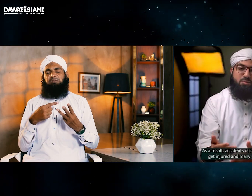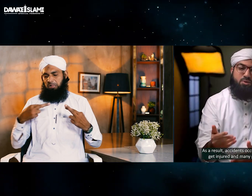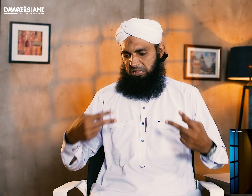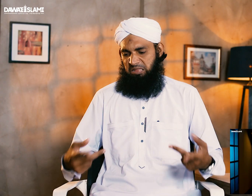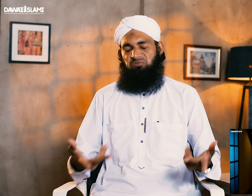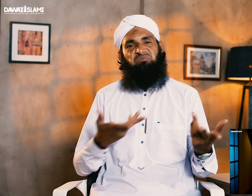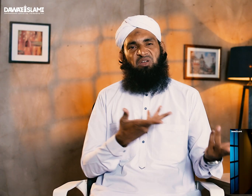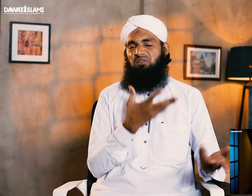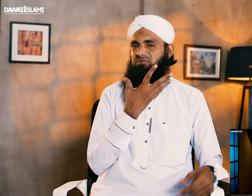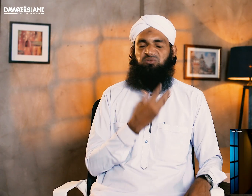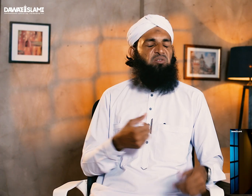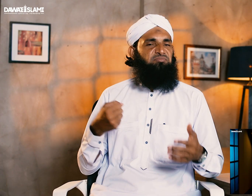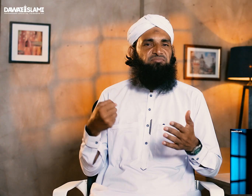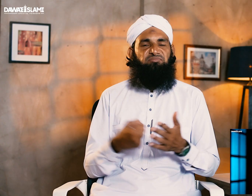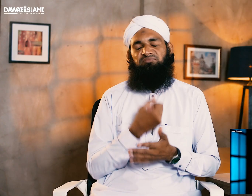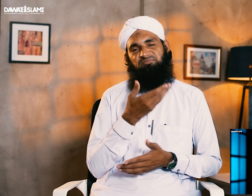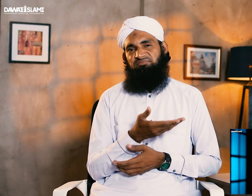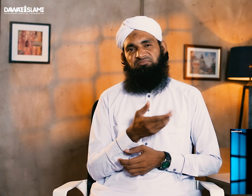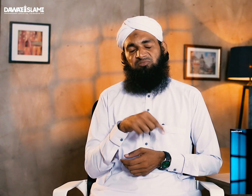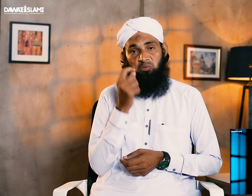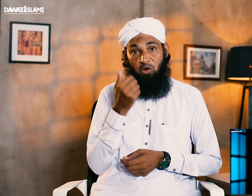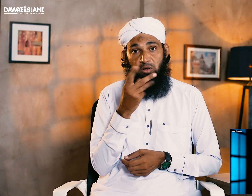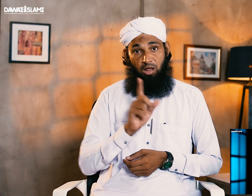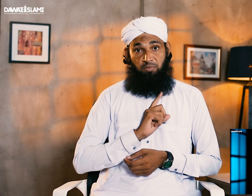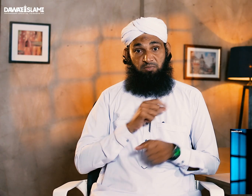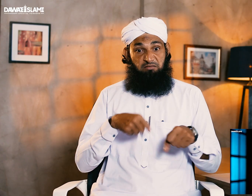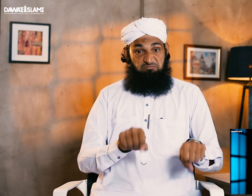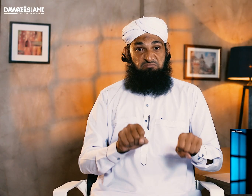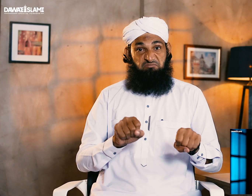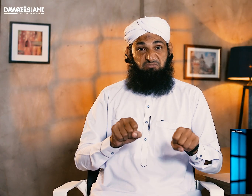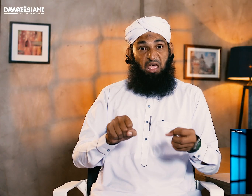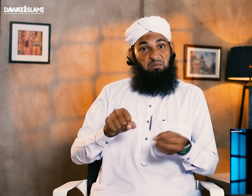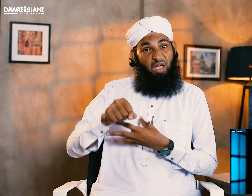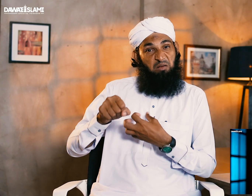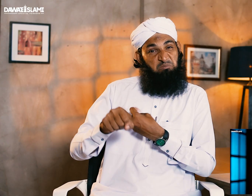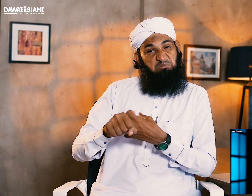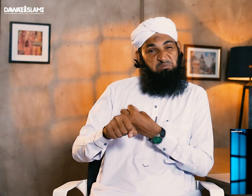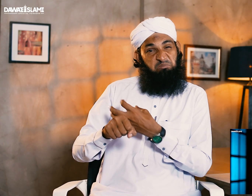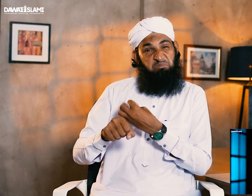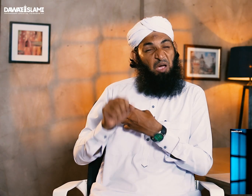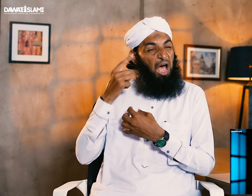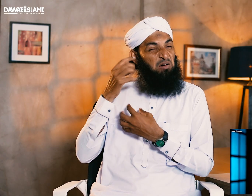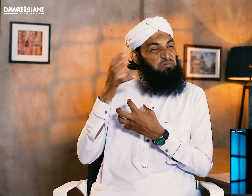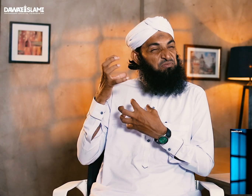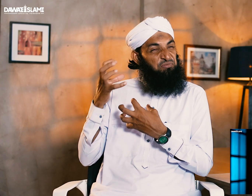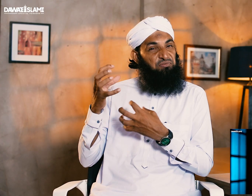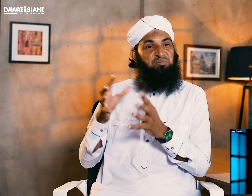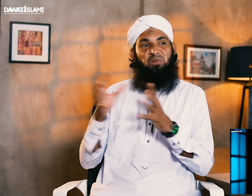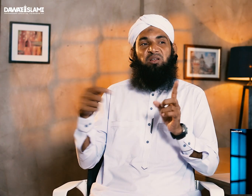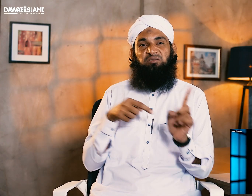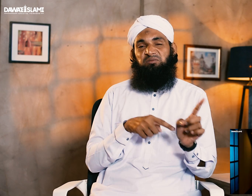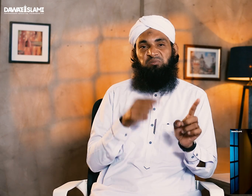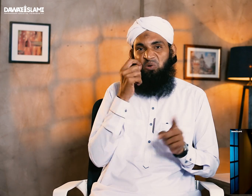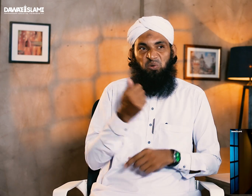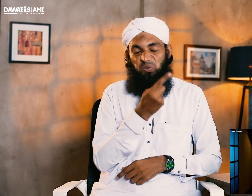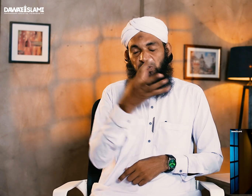کئی زخمی اور بہت سے ہلاک ہو جاتے ہیں۔ کئی ایسے بھی ہوتے ہیں کہ اپنی موٹر بائکس کے سائلنسر کی جالیاں نکال کر سارے محلے میں موٹر بائکس